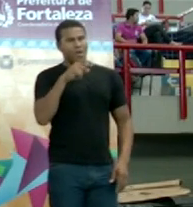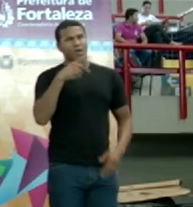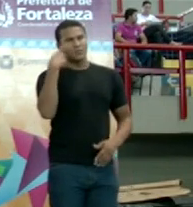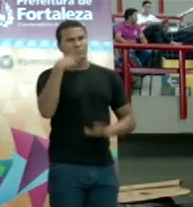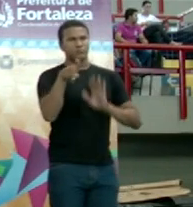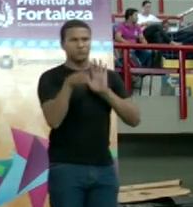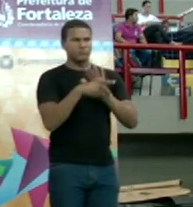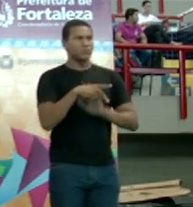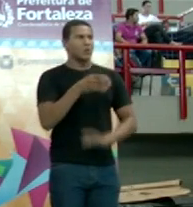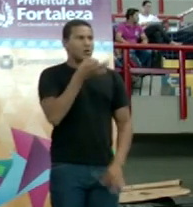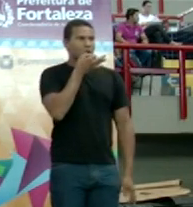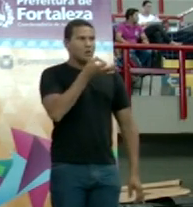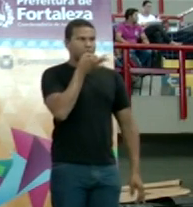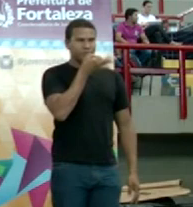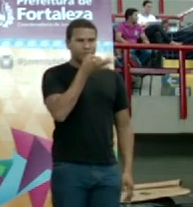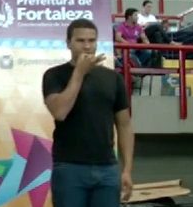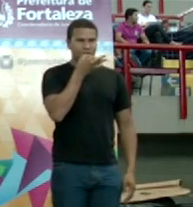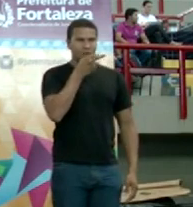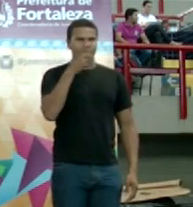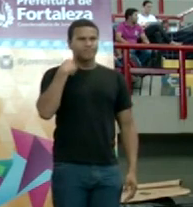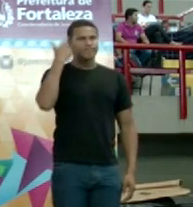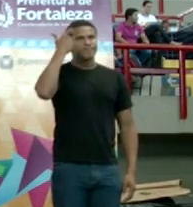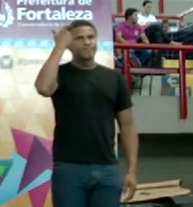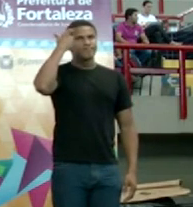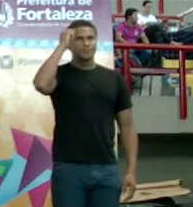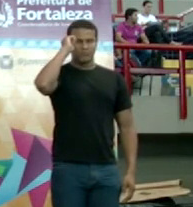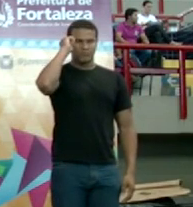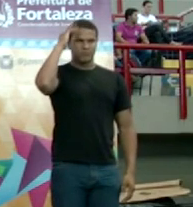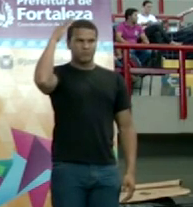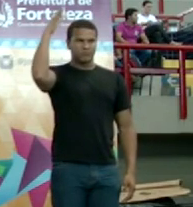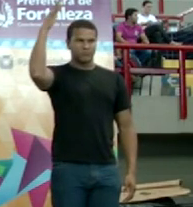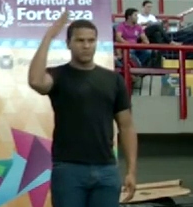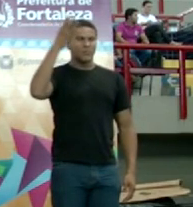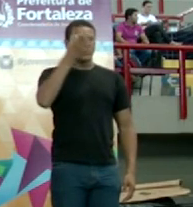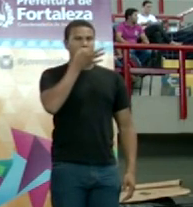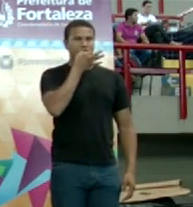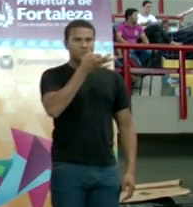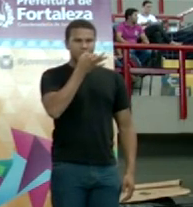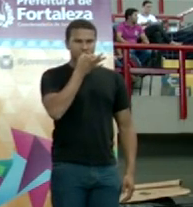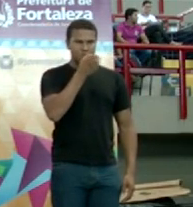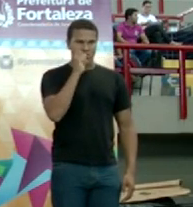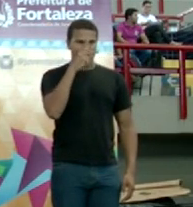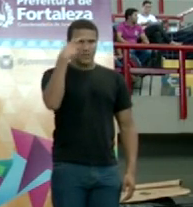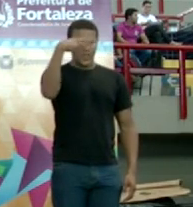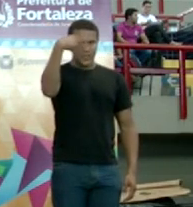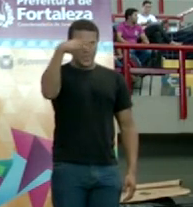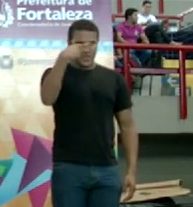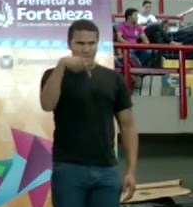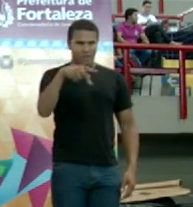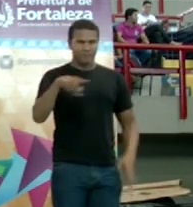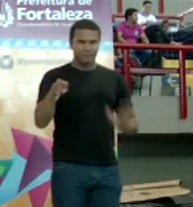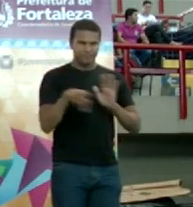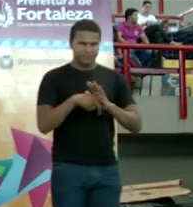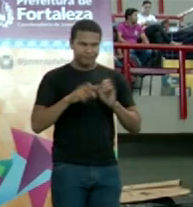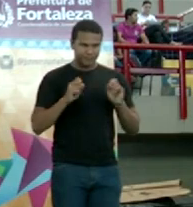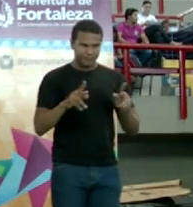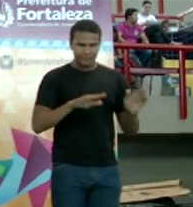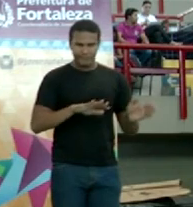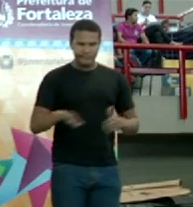opinião, você está construindo o seu ponto de vista, a sua tese. Modelo de frase